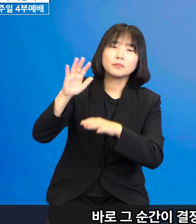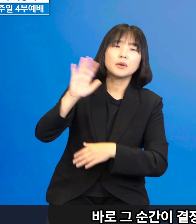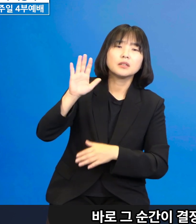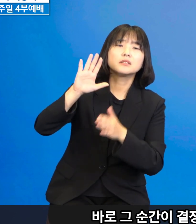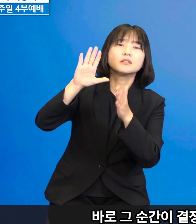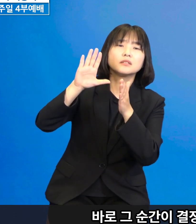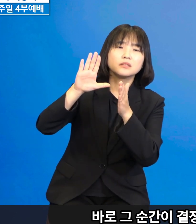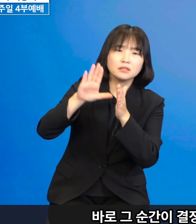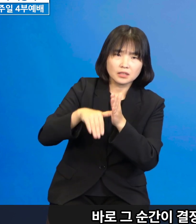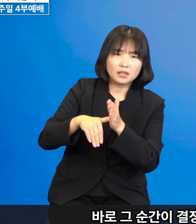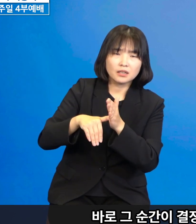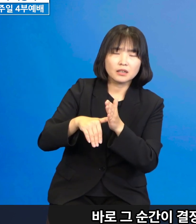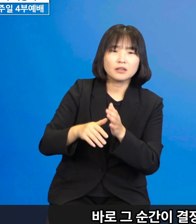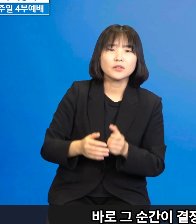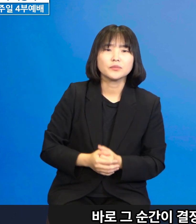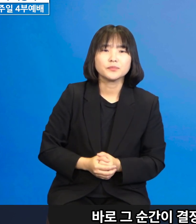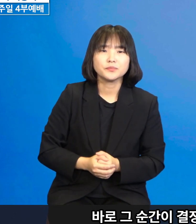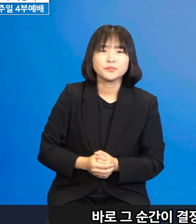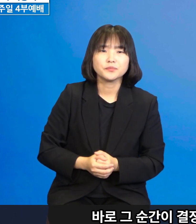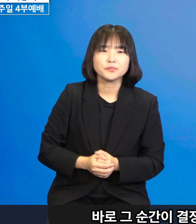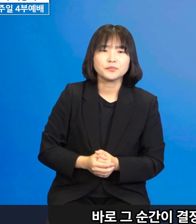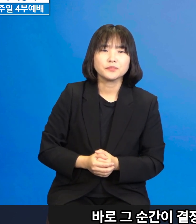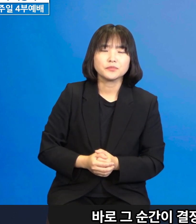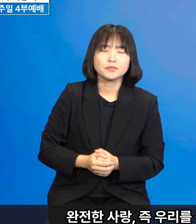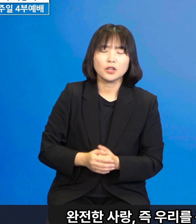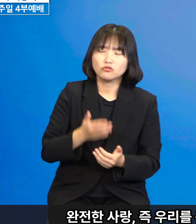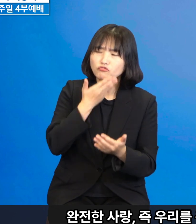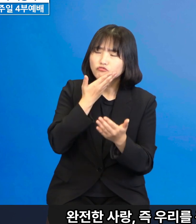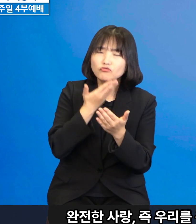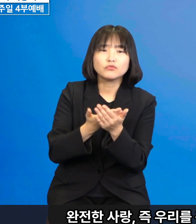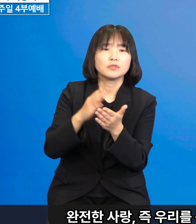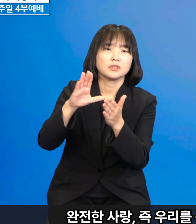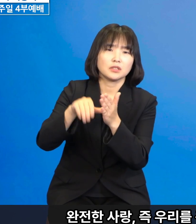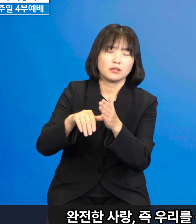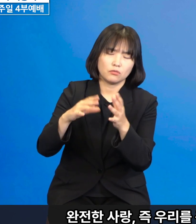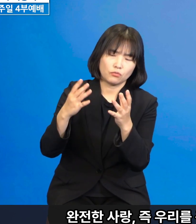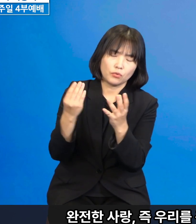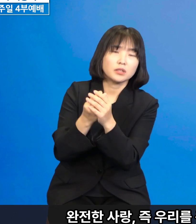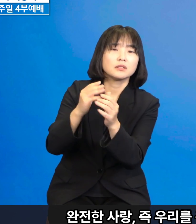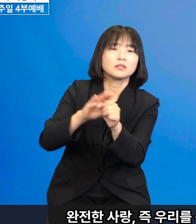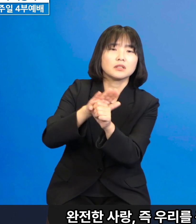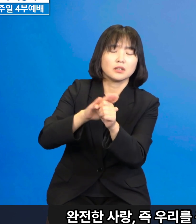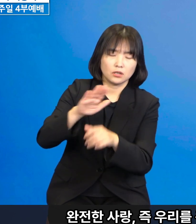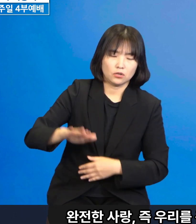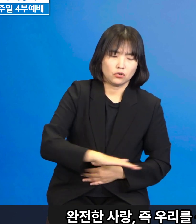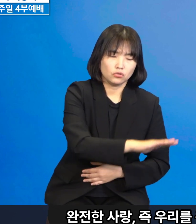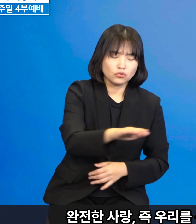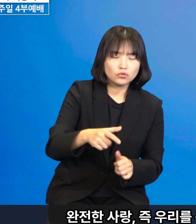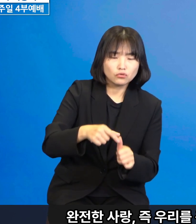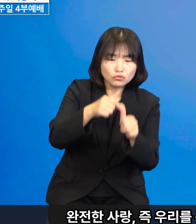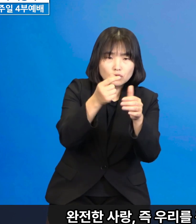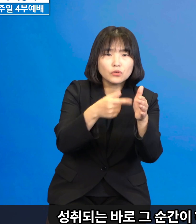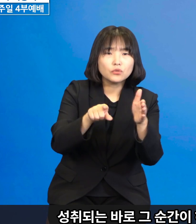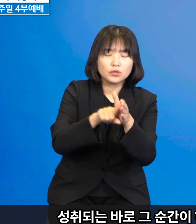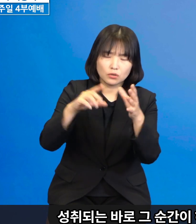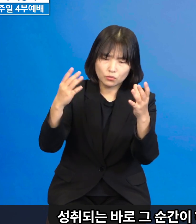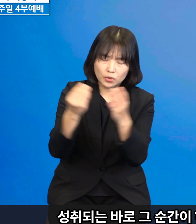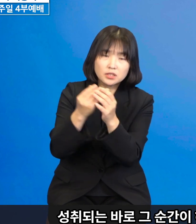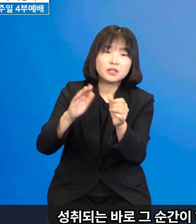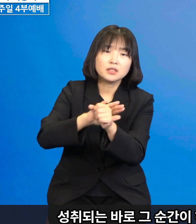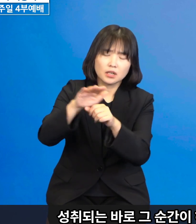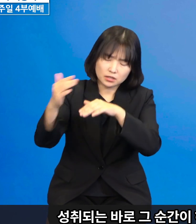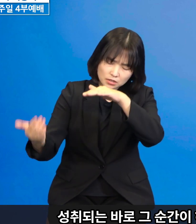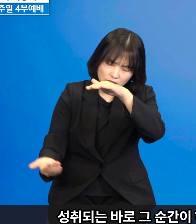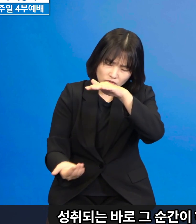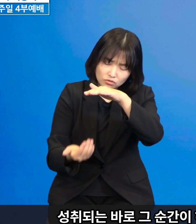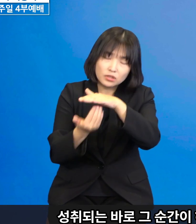순간이 결정적인 전환점이었습니다. 완전한 사랑, 즉 우리를 구원하기 위한 완전한 사랑이 성취는